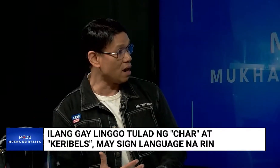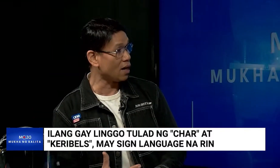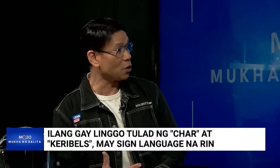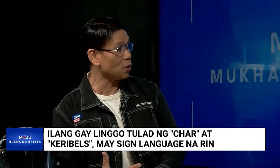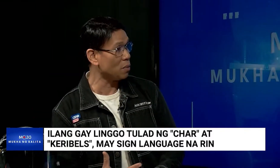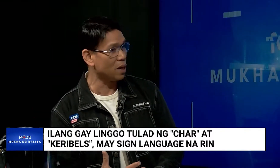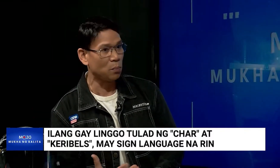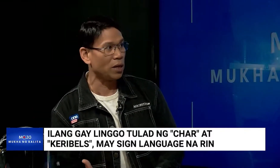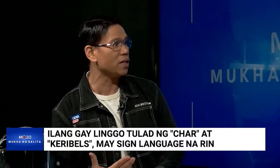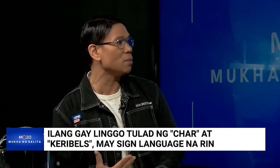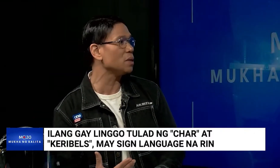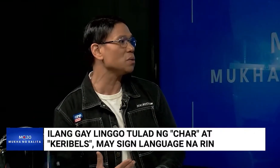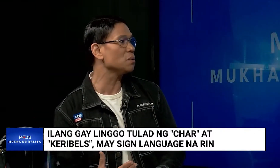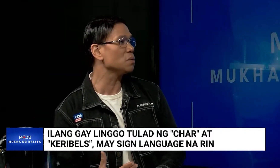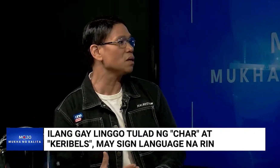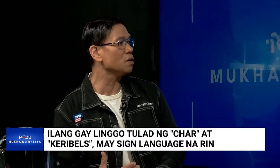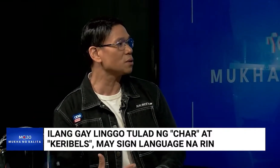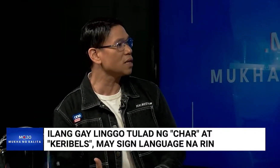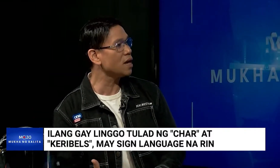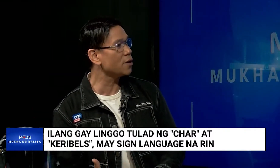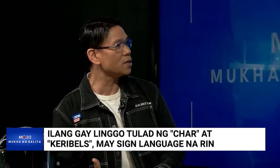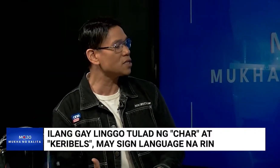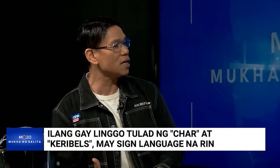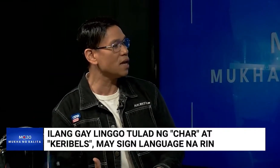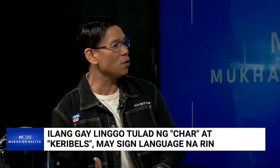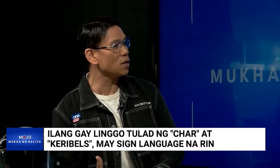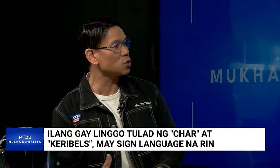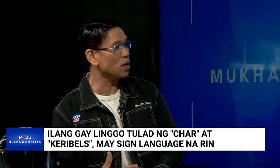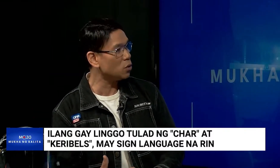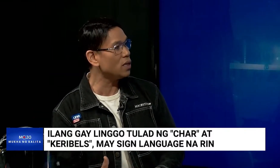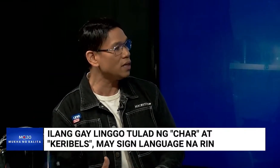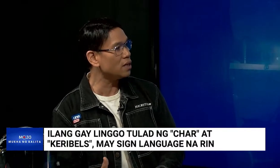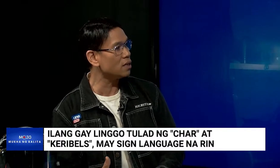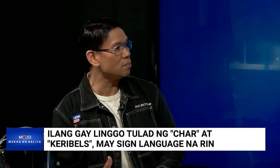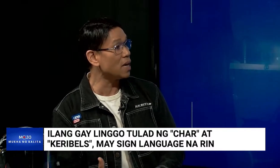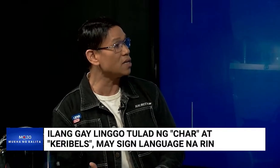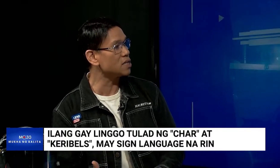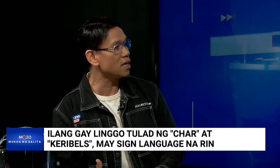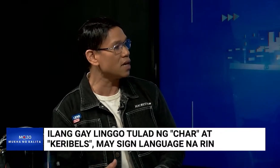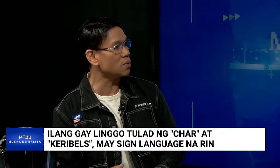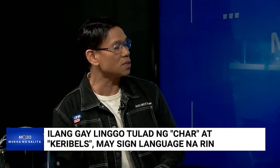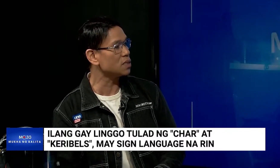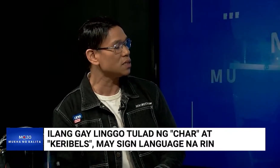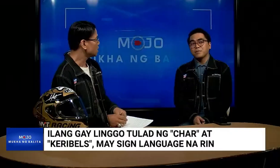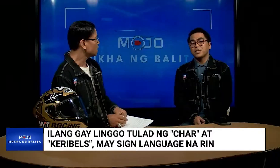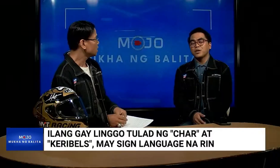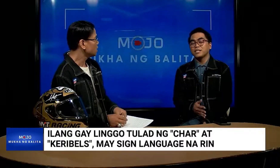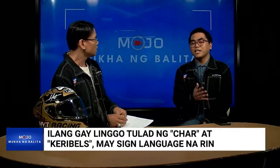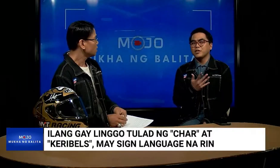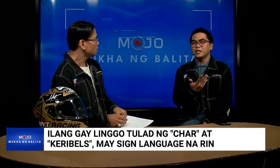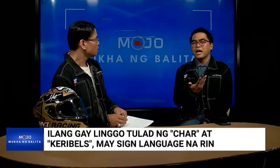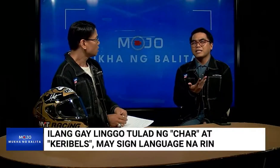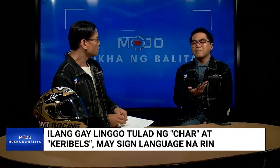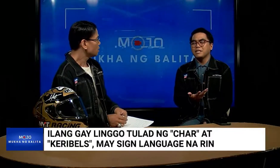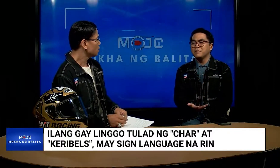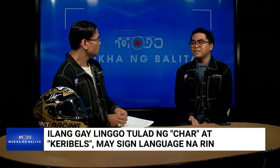i-argue ng iba, pwede naman yung ordinaryo na sign language. Why do we need Becky Sign Language? Pops, ito kasi, sabi ni Miss